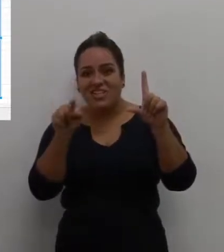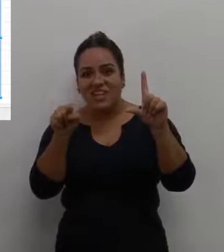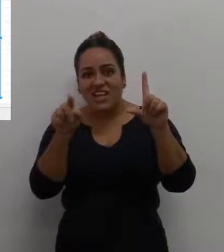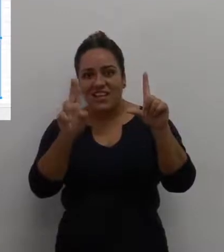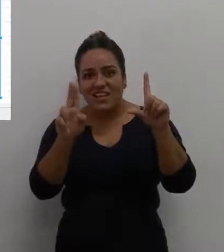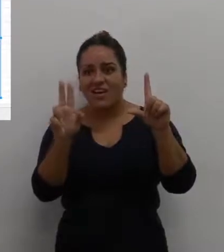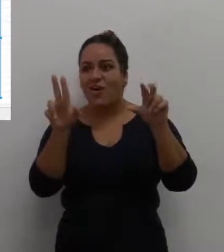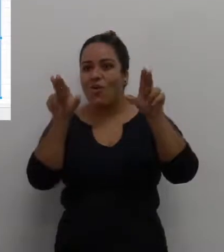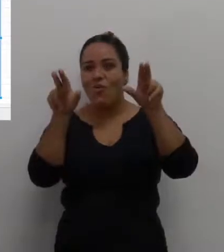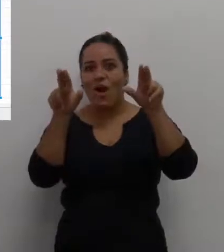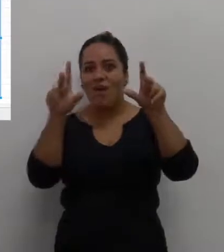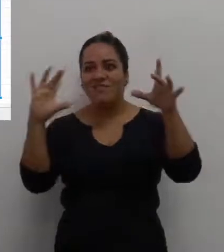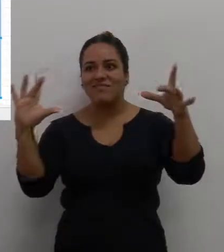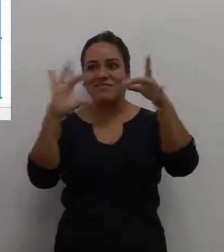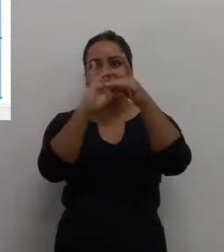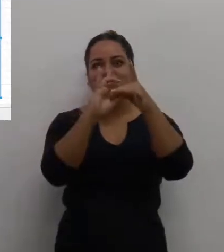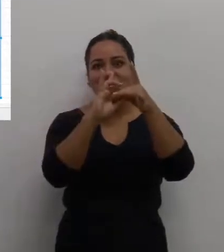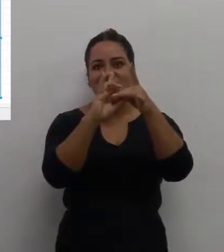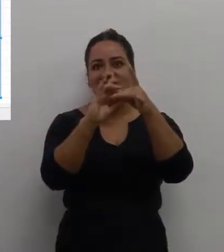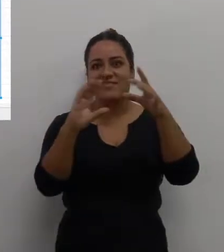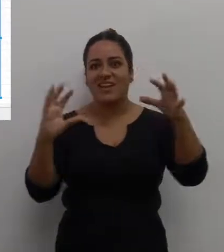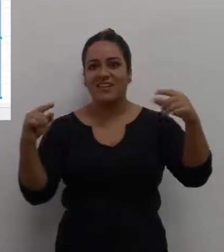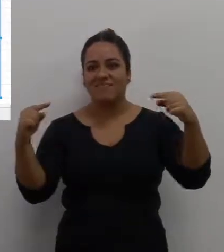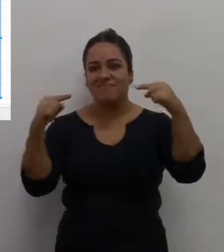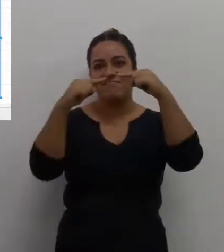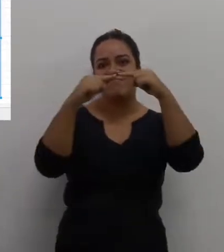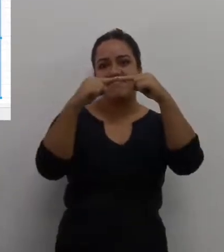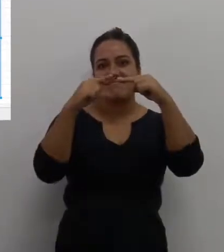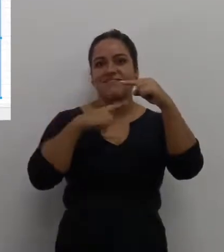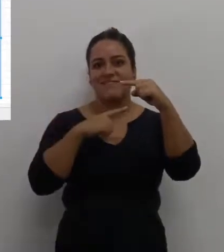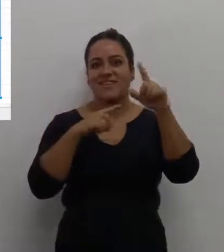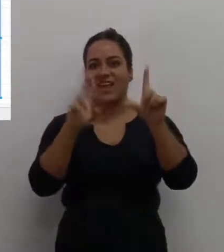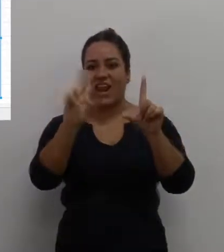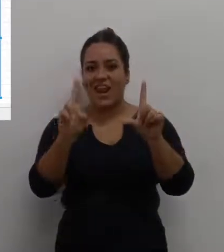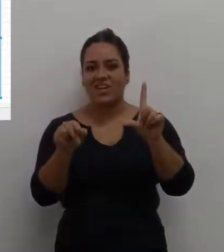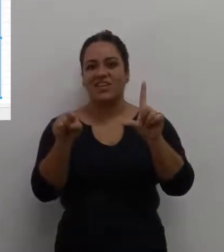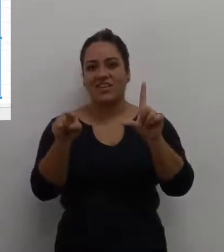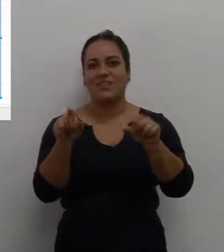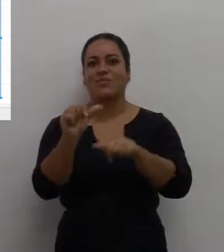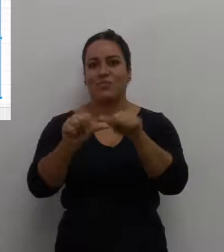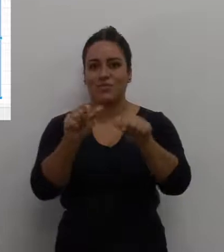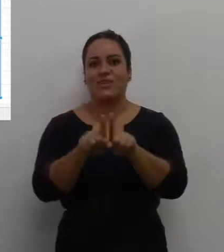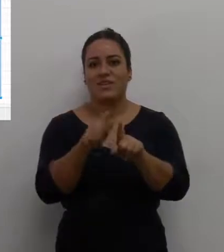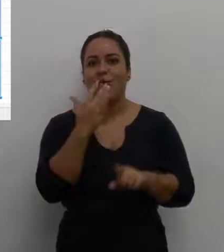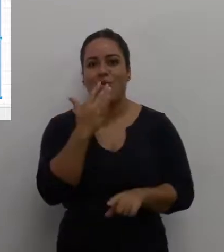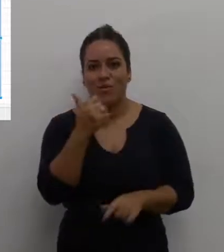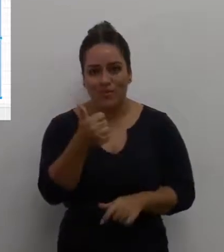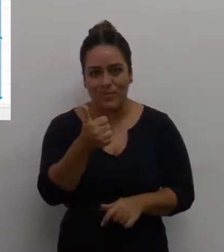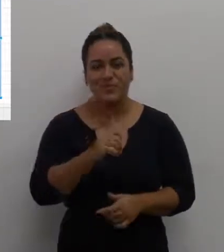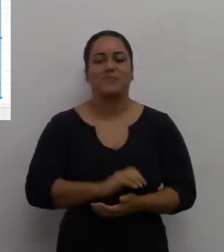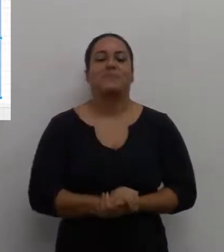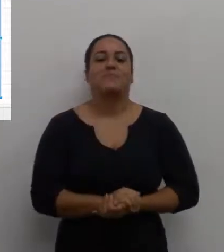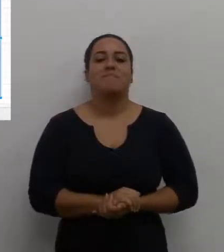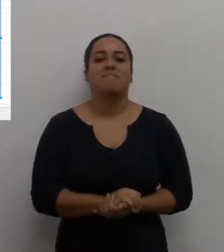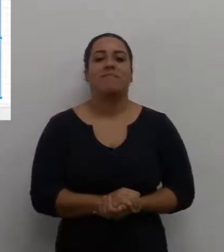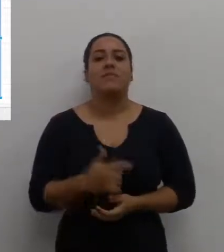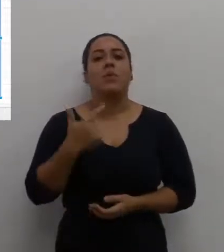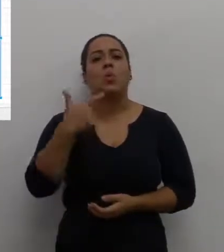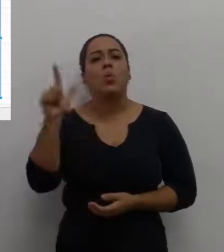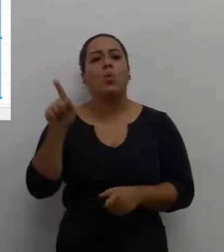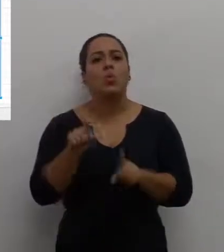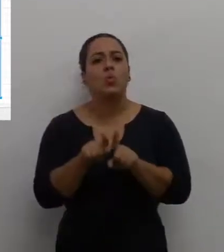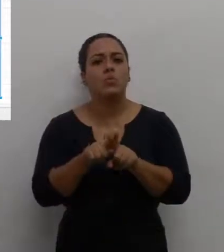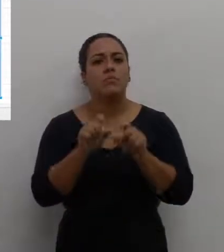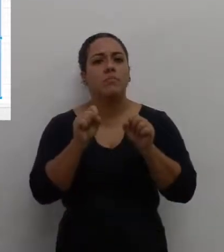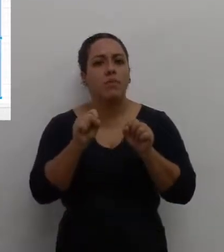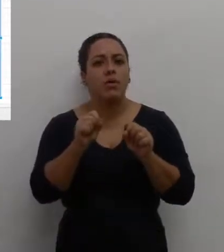atualizou aqui também, obviamente, manteve, né, o vínculo da legenda com a cor. Ok? Uma